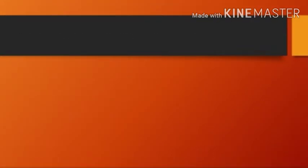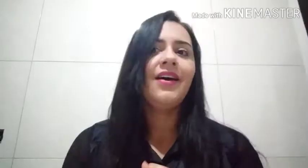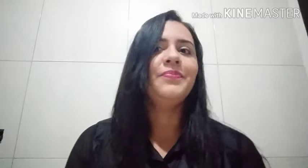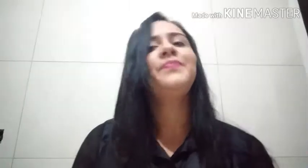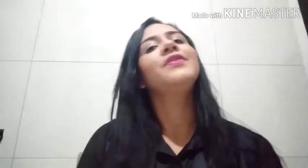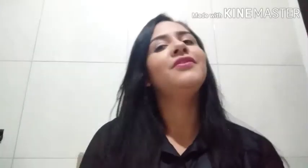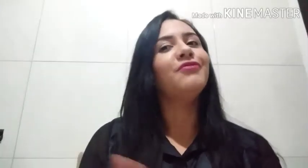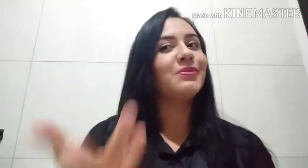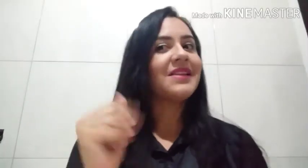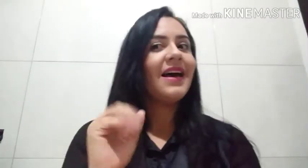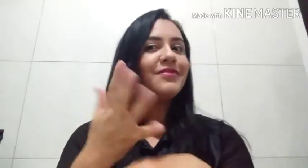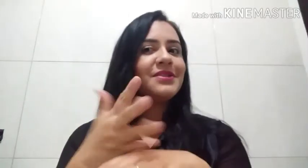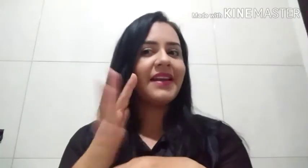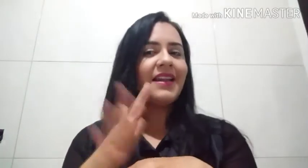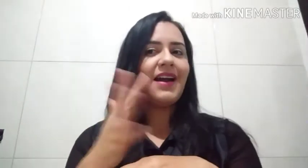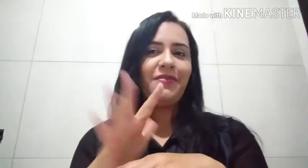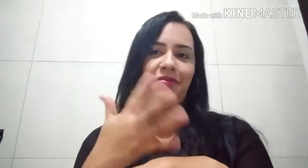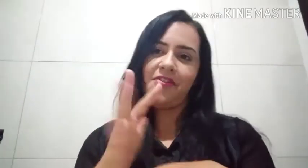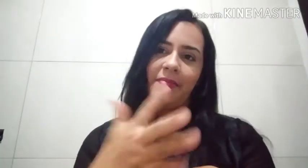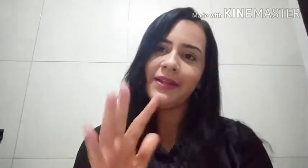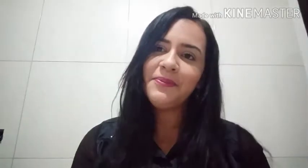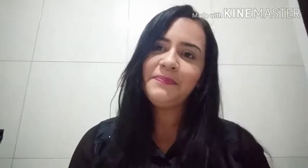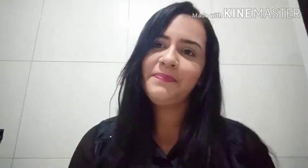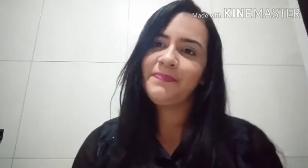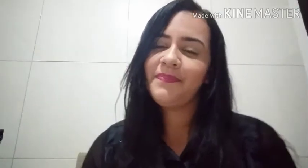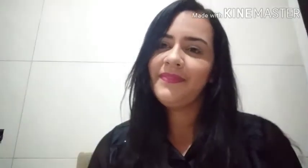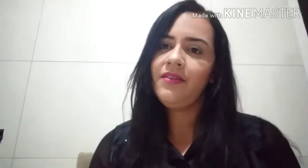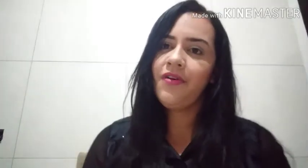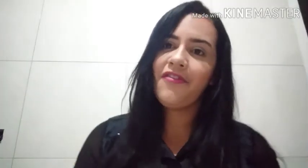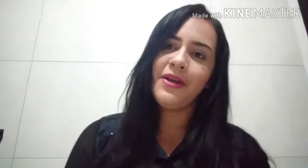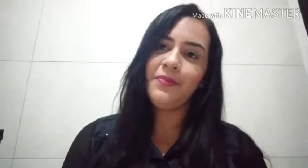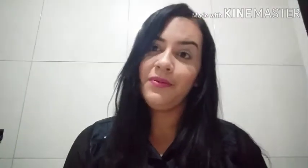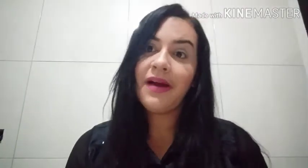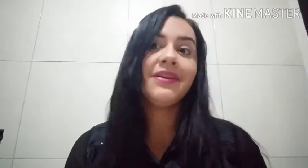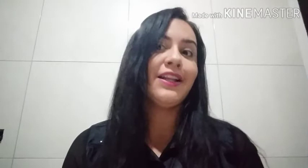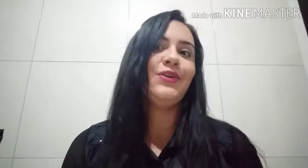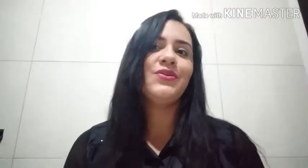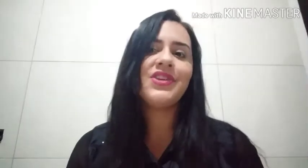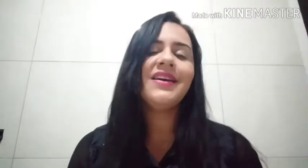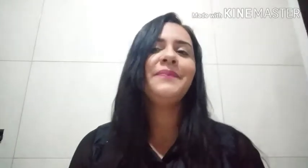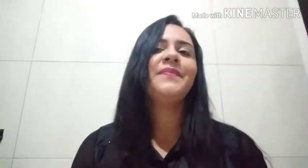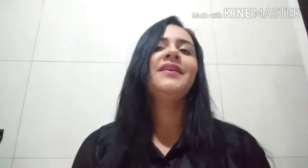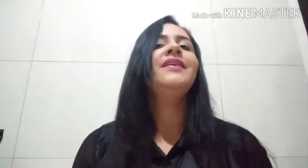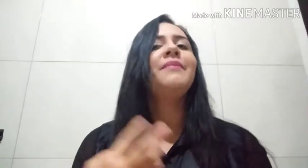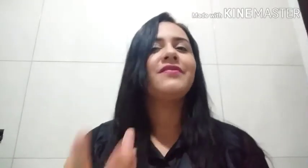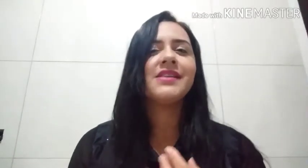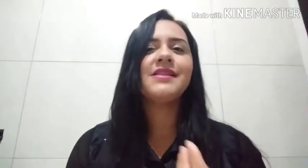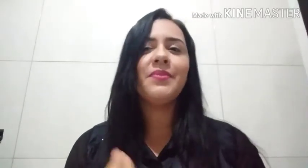Então, vamos lá, vamos treinar agora o alfabeto manual, a datilologia, para vocês ir